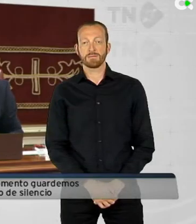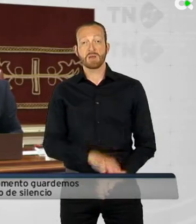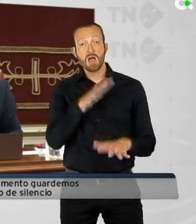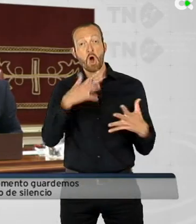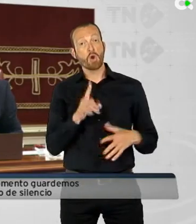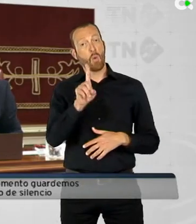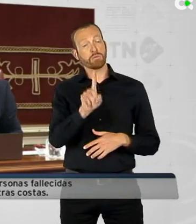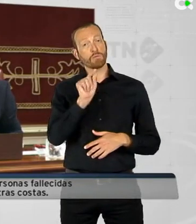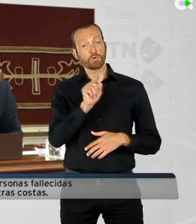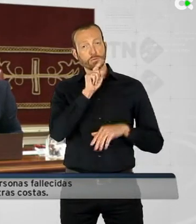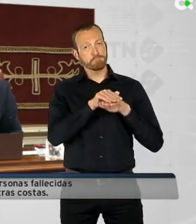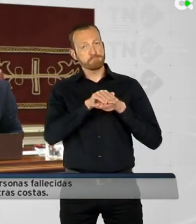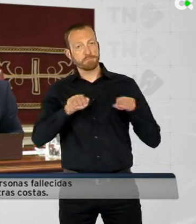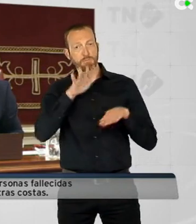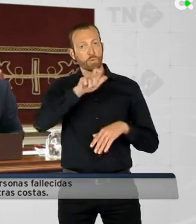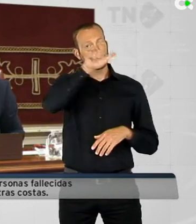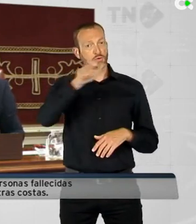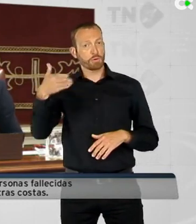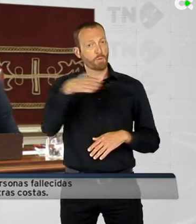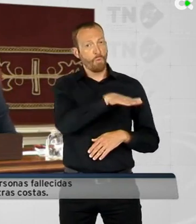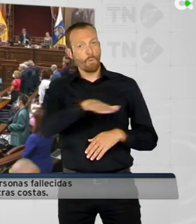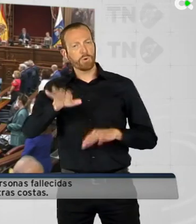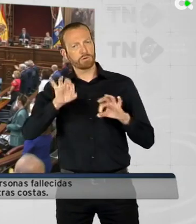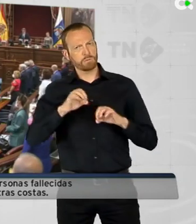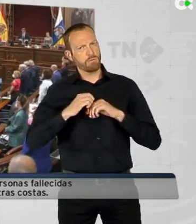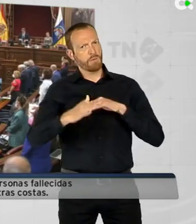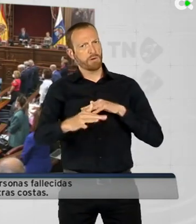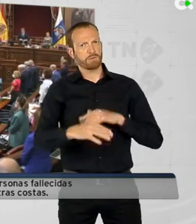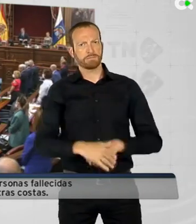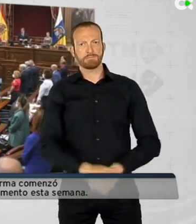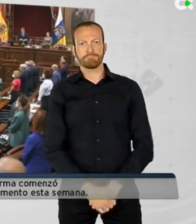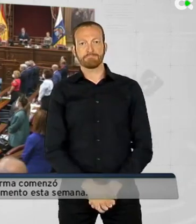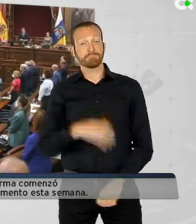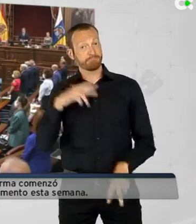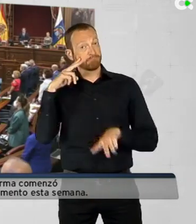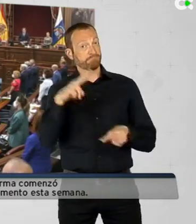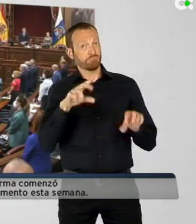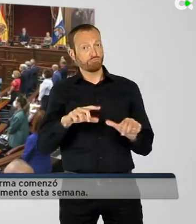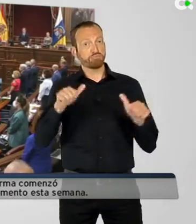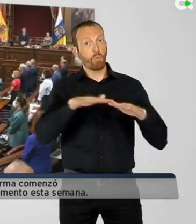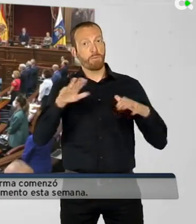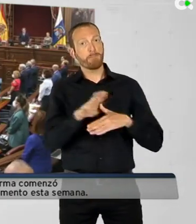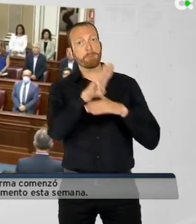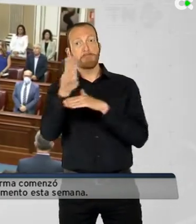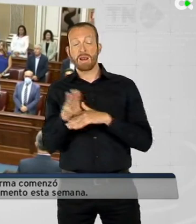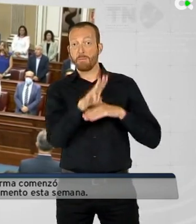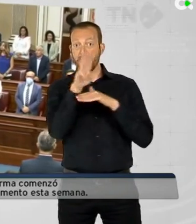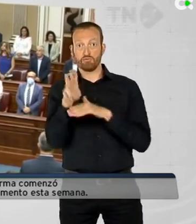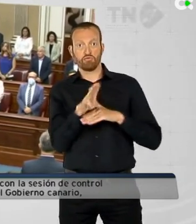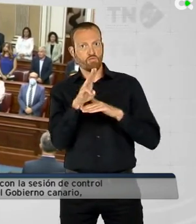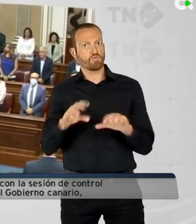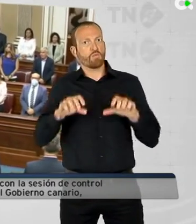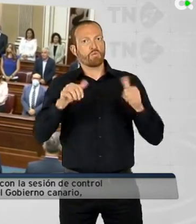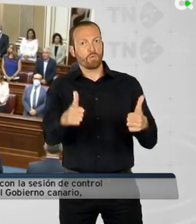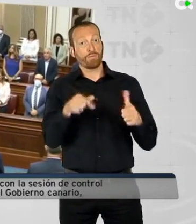Guardemos un minuto de silencio por estas personas fallecidas en nuestras costas. De esta forma comenzó el pleno del Parlamento esta semana.